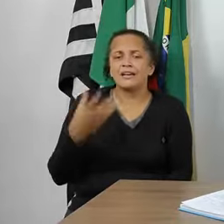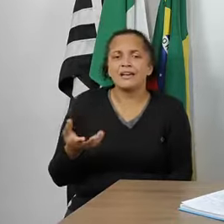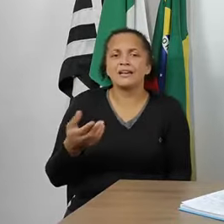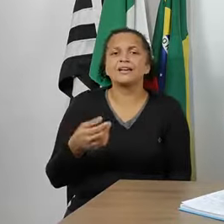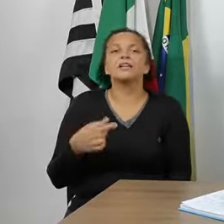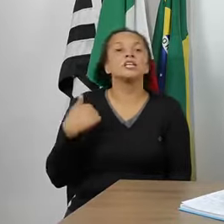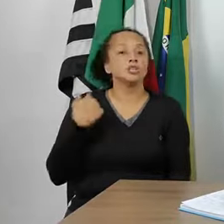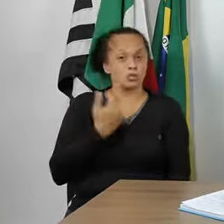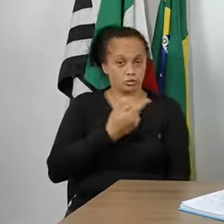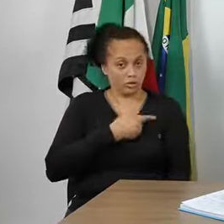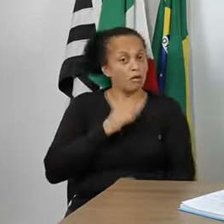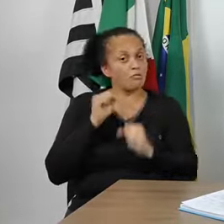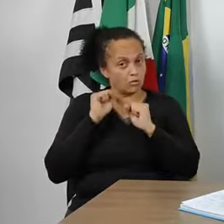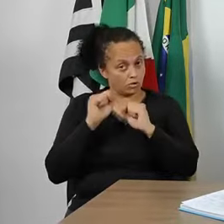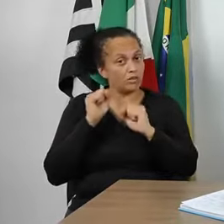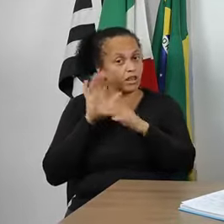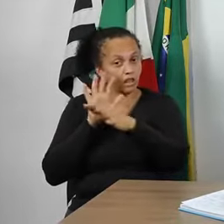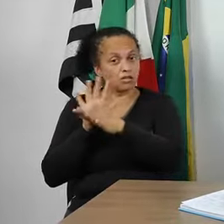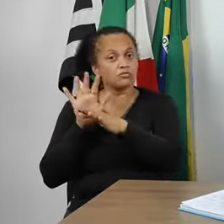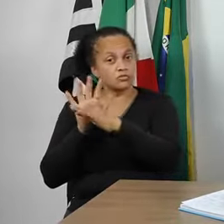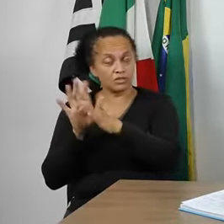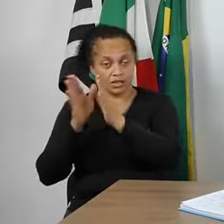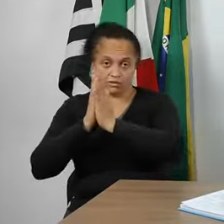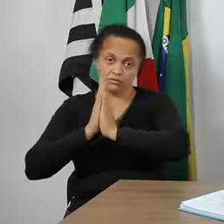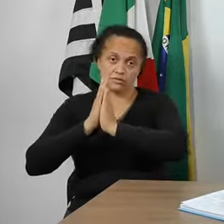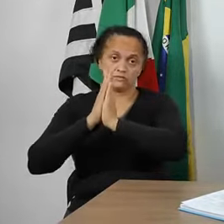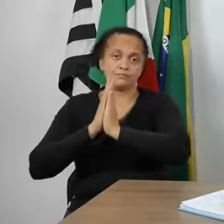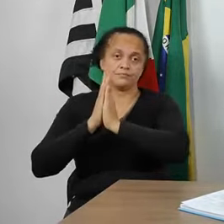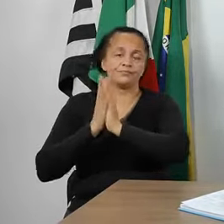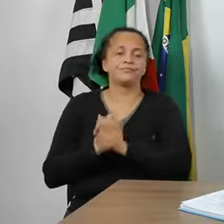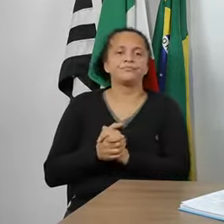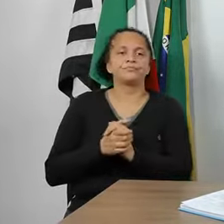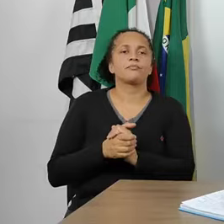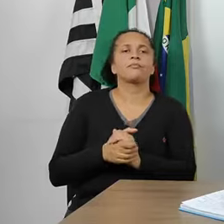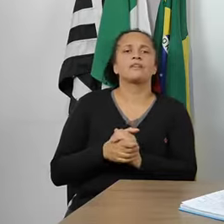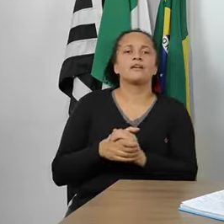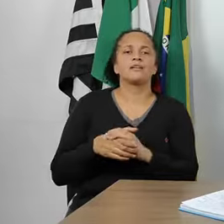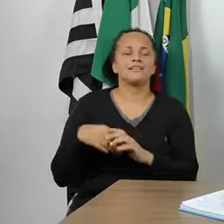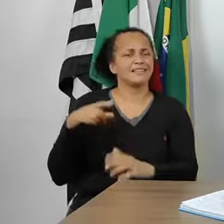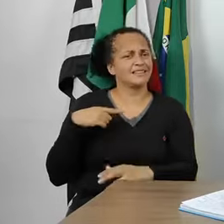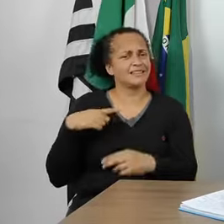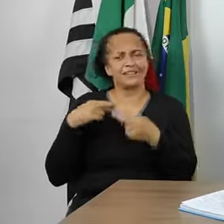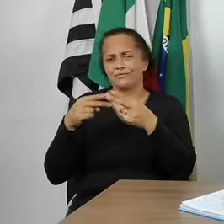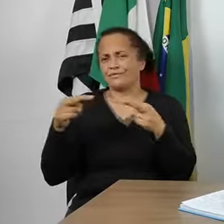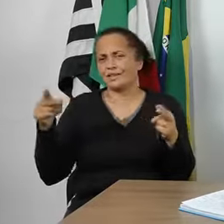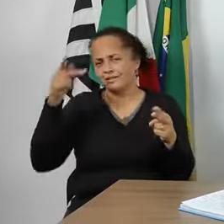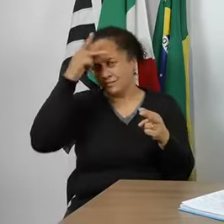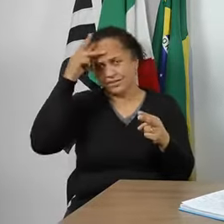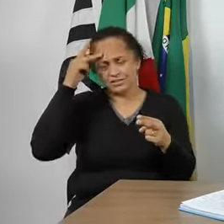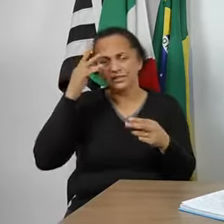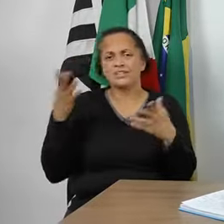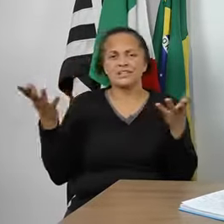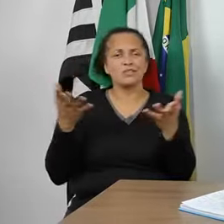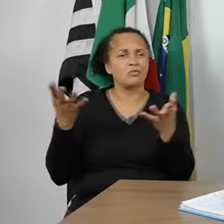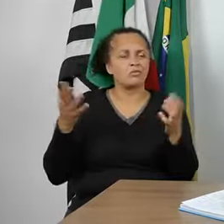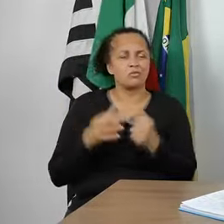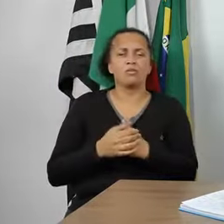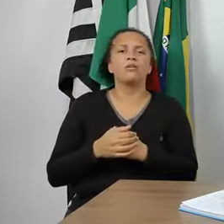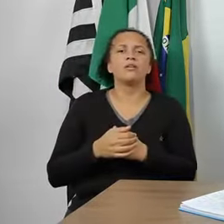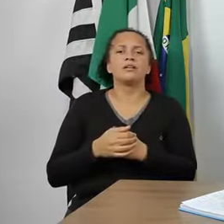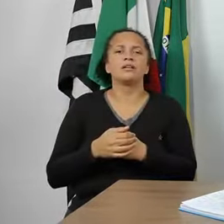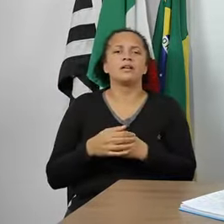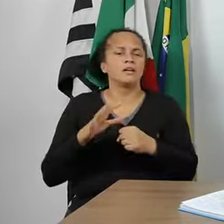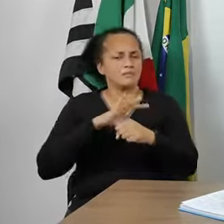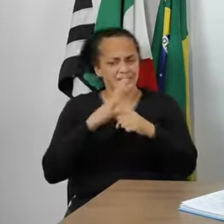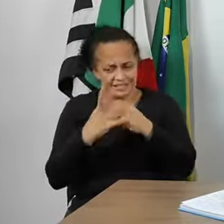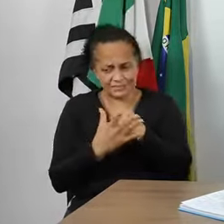existem outras situações que podem afligir uma pessoa e que ela talvez não esteja conseguindo orar sozinha, ela não tem forças